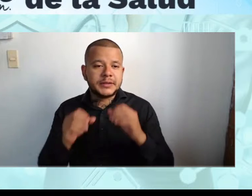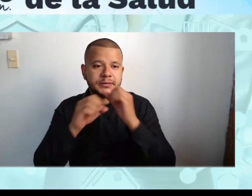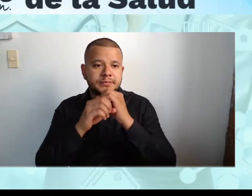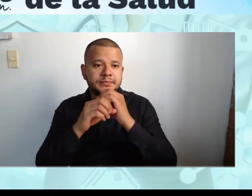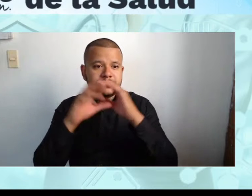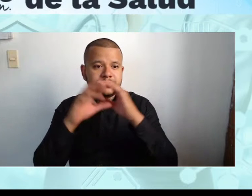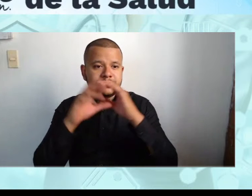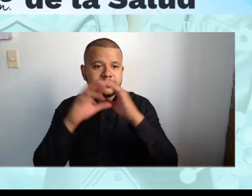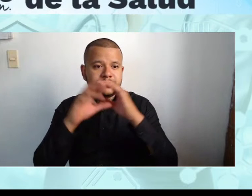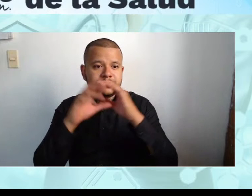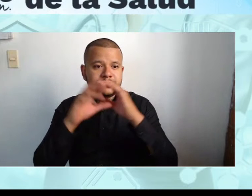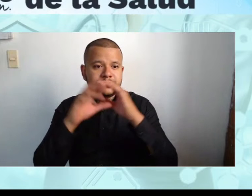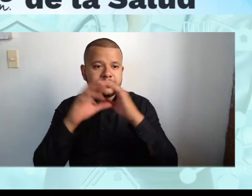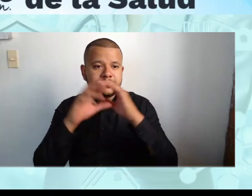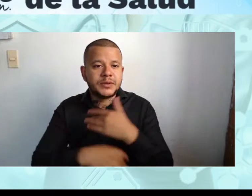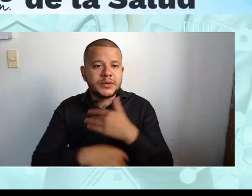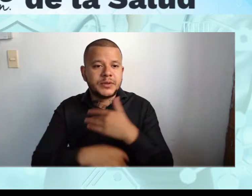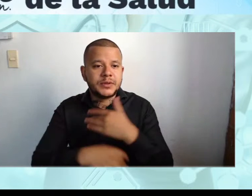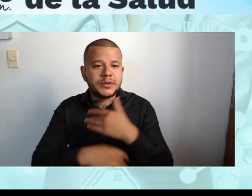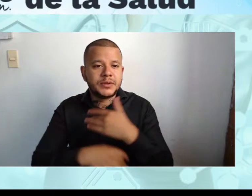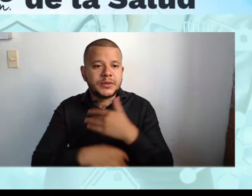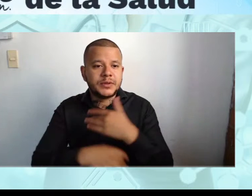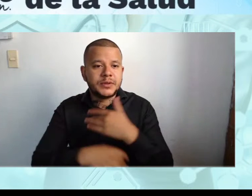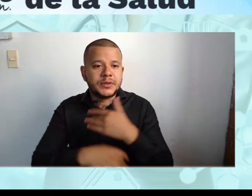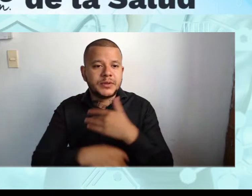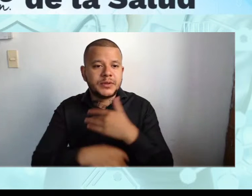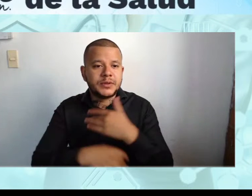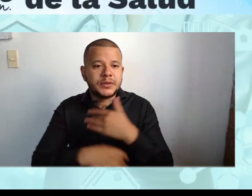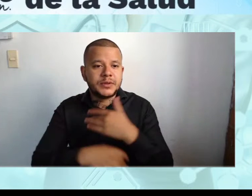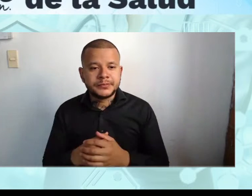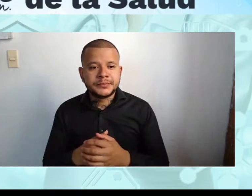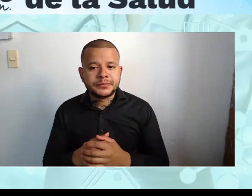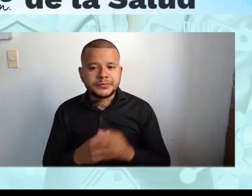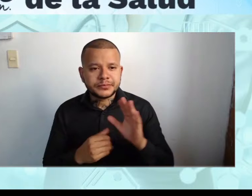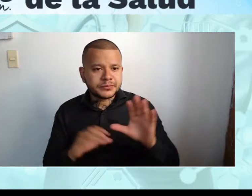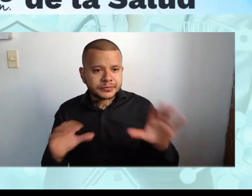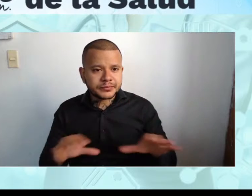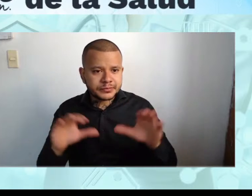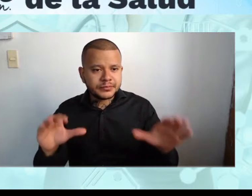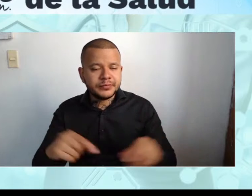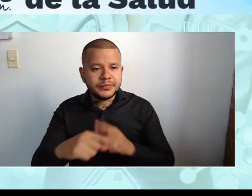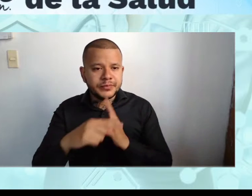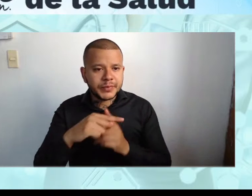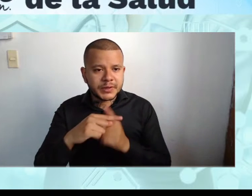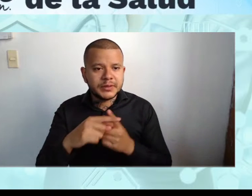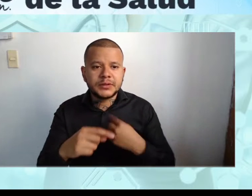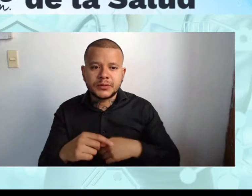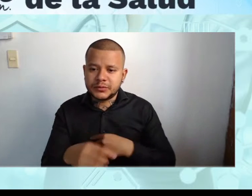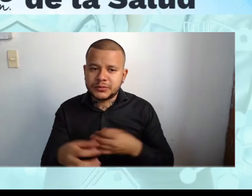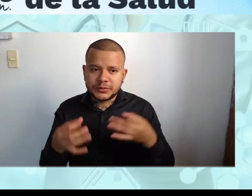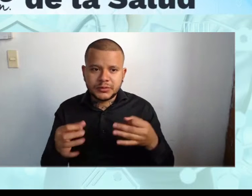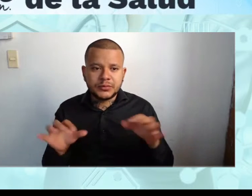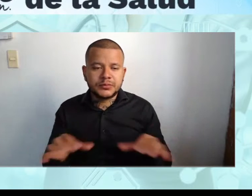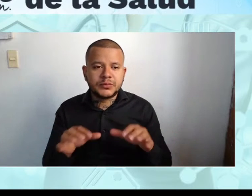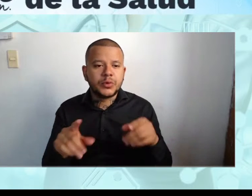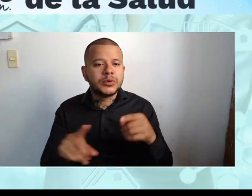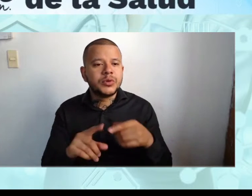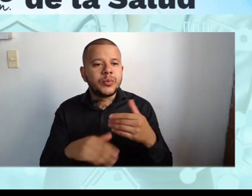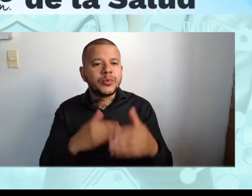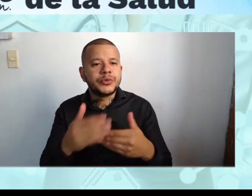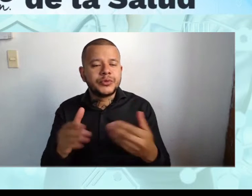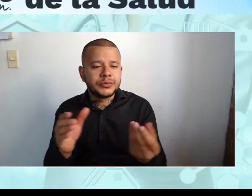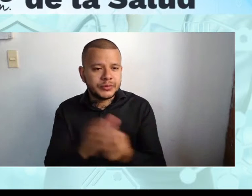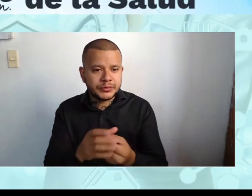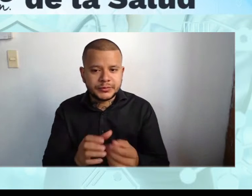por este panorama que desde el Ministerio de Salud y Protección Social se está brindando en estas acciones afirmativas también que estamos implementando por los procesos de